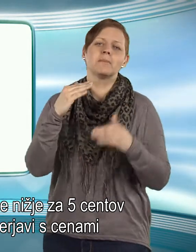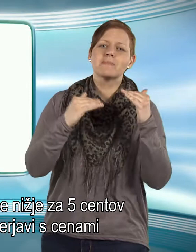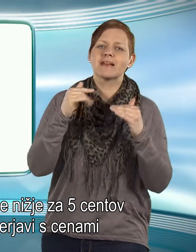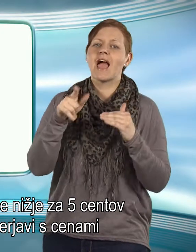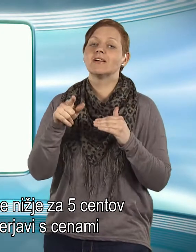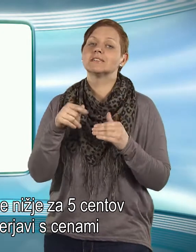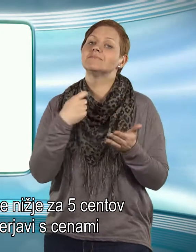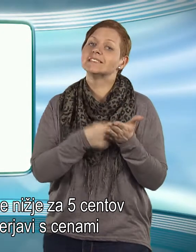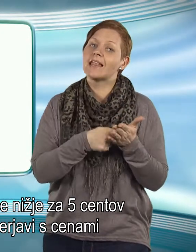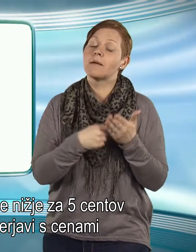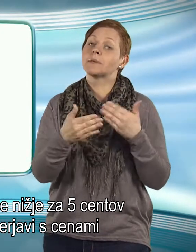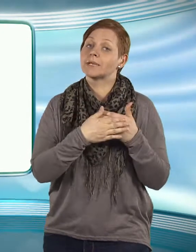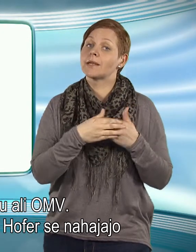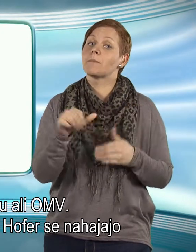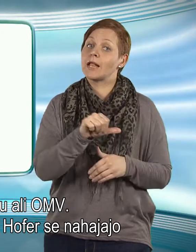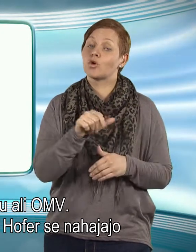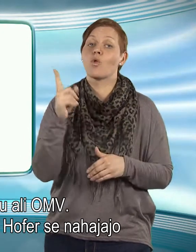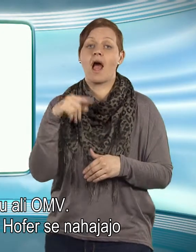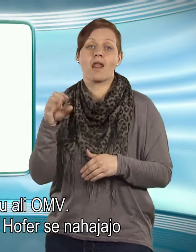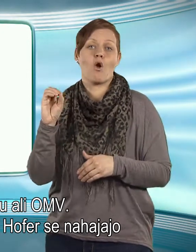pri Petrolu ali OMV-ju.